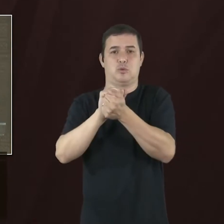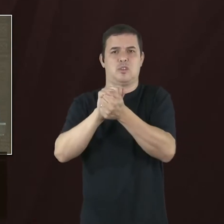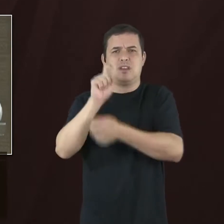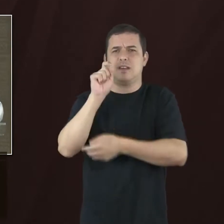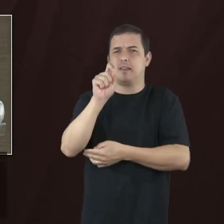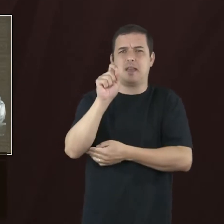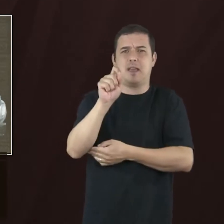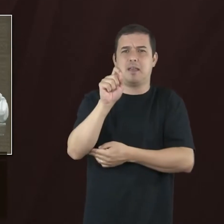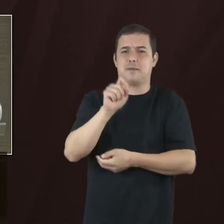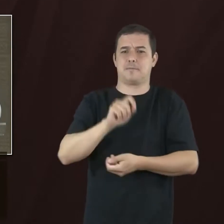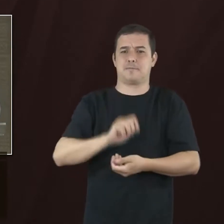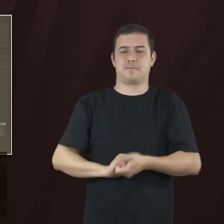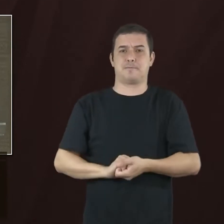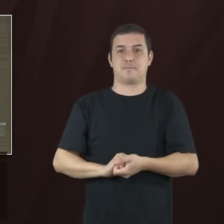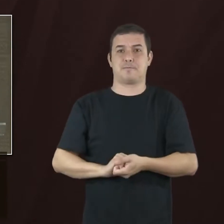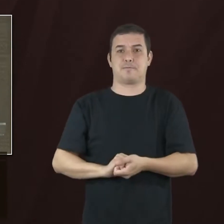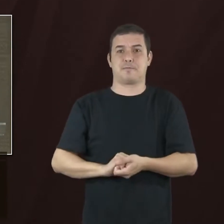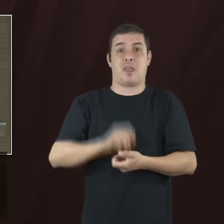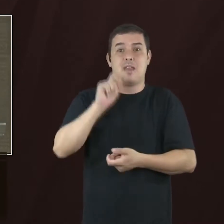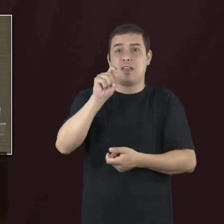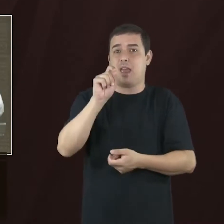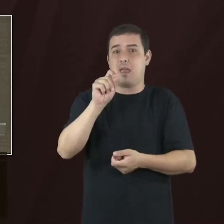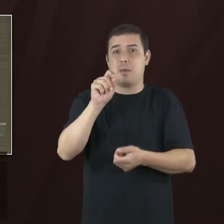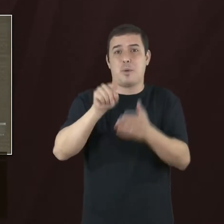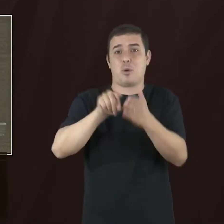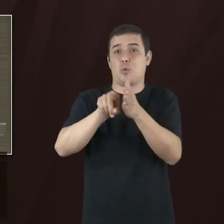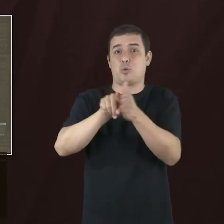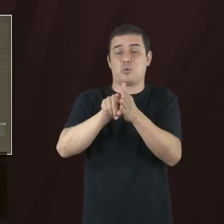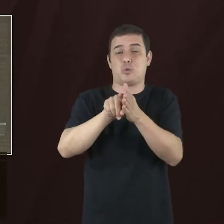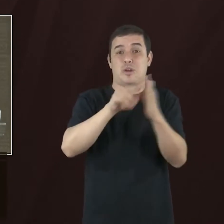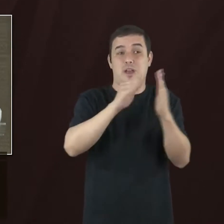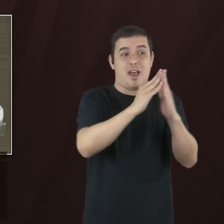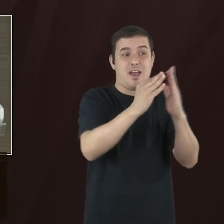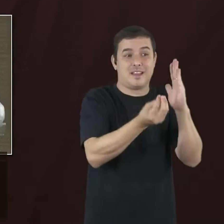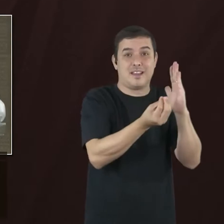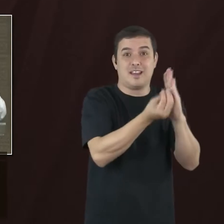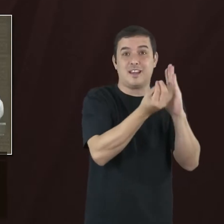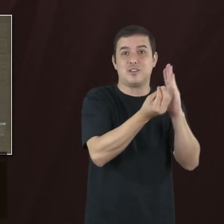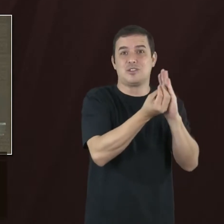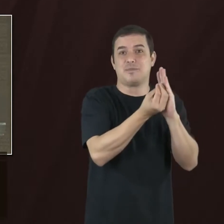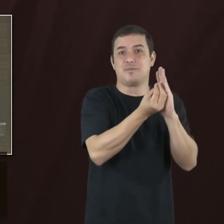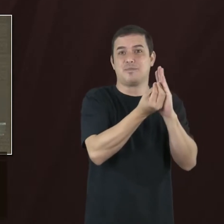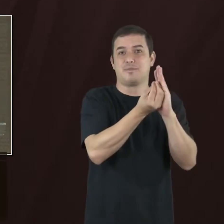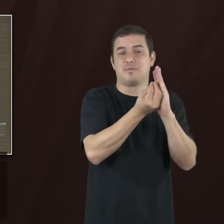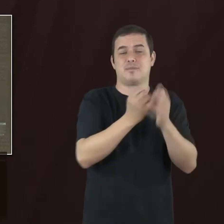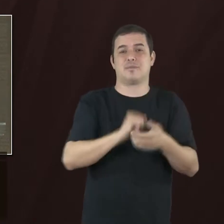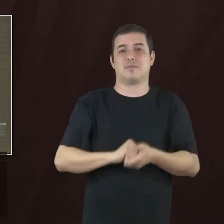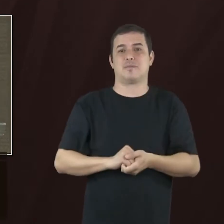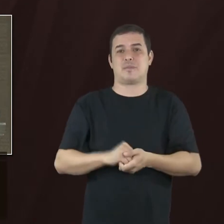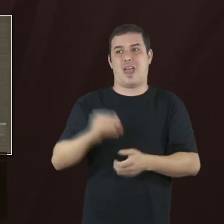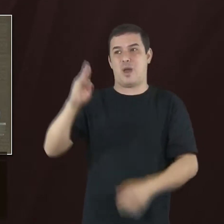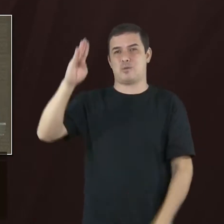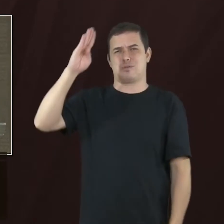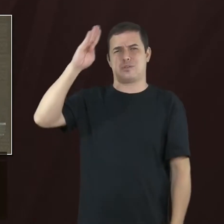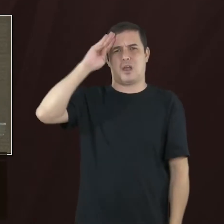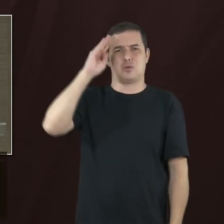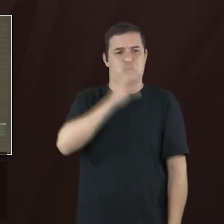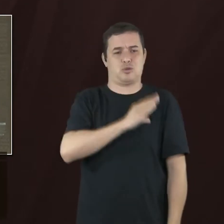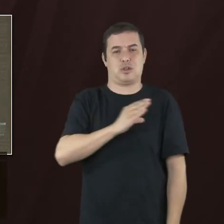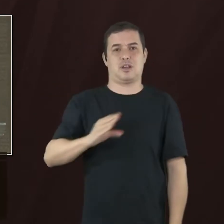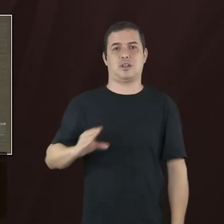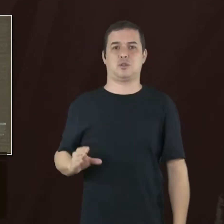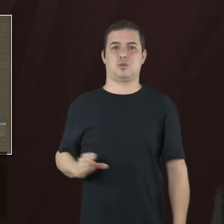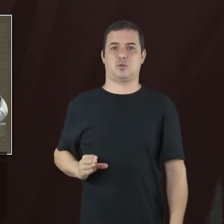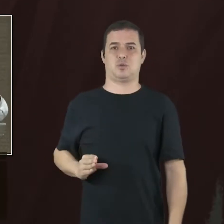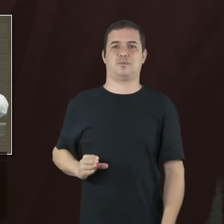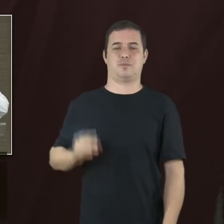essa? É a igreja, a noiva de Cristo, é o exército de Cristo. Queridos